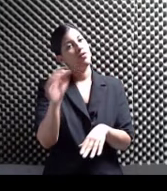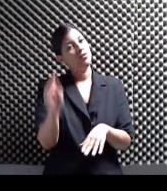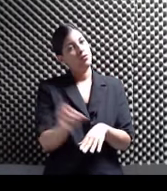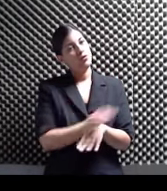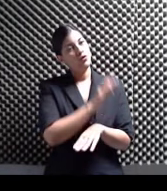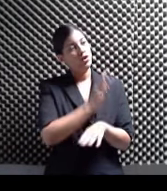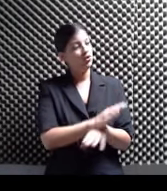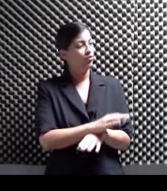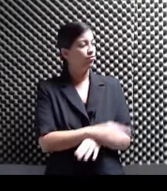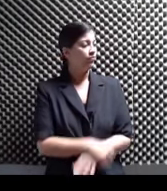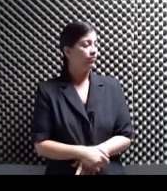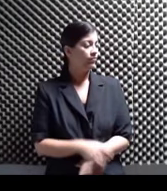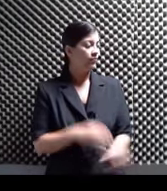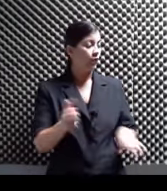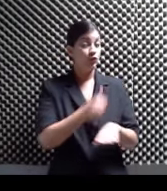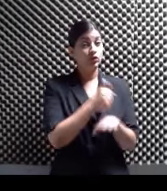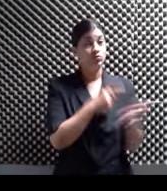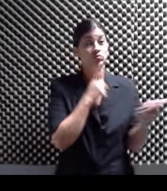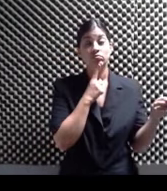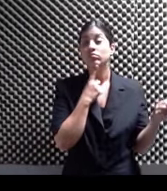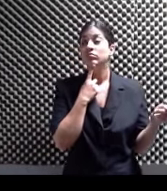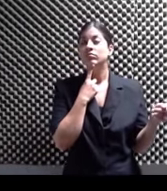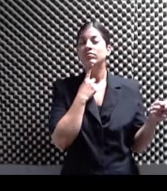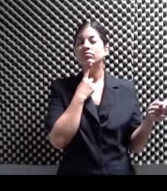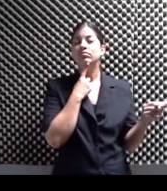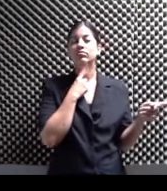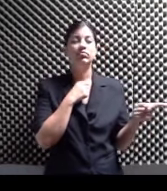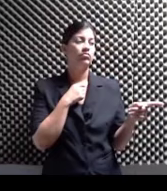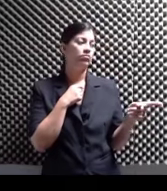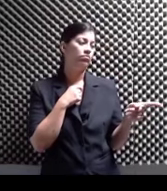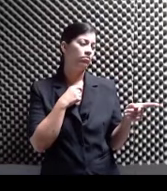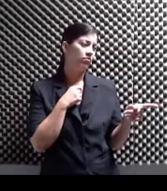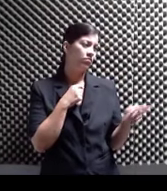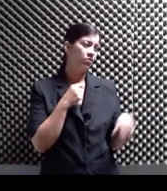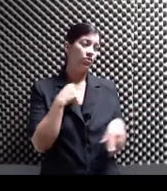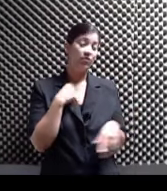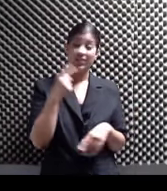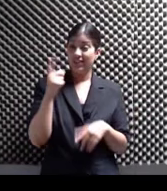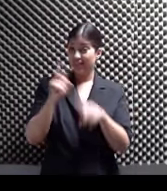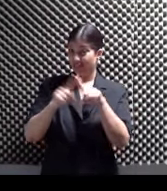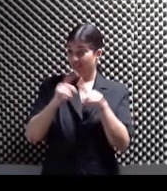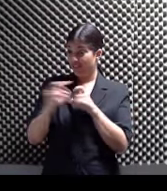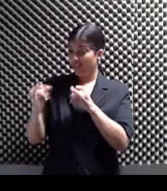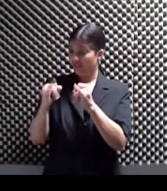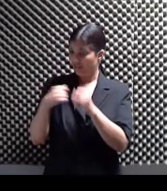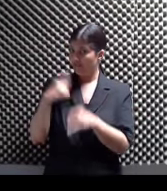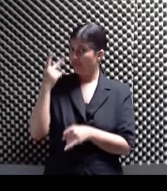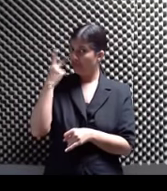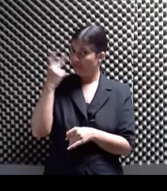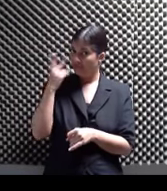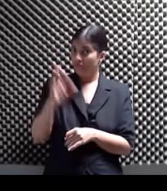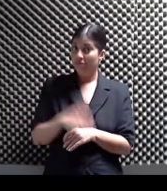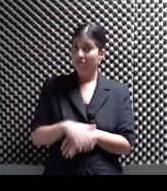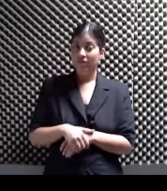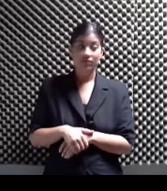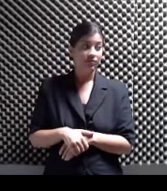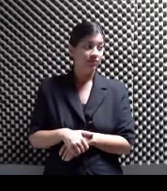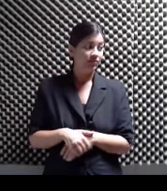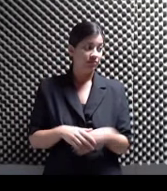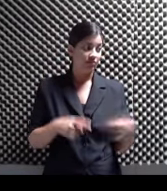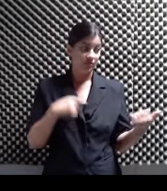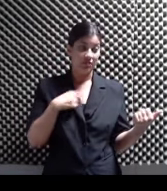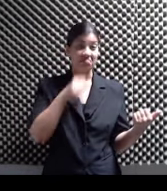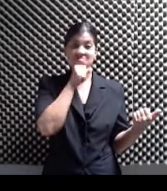Fundación. Yo estuve viendo una entrevista que le habían hecho a ella, ya, ¿verdad? Bien